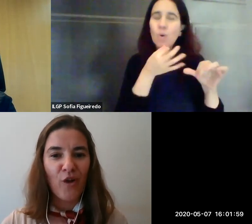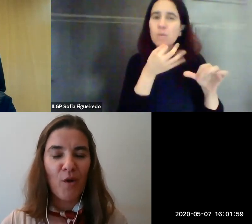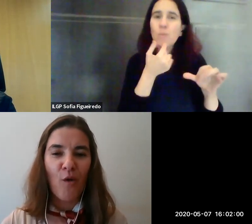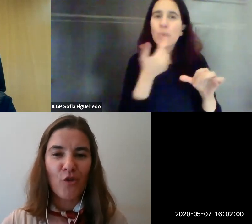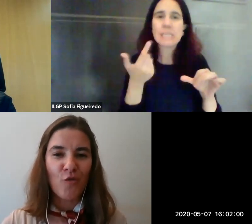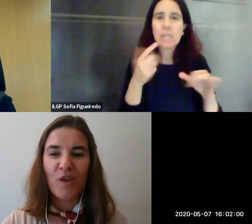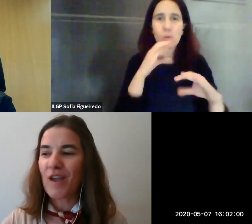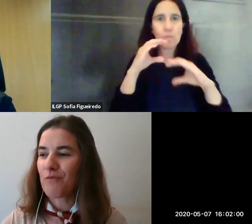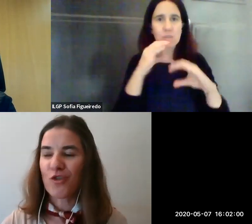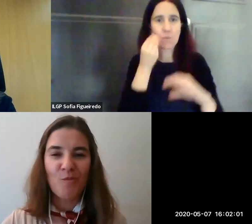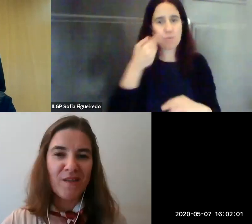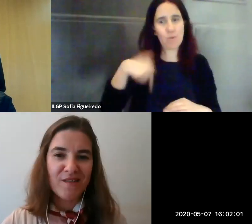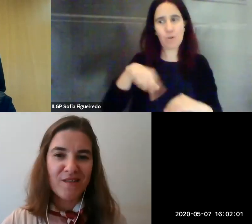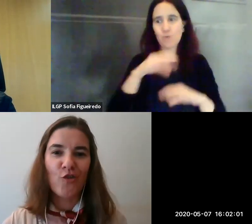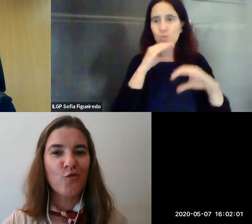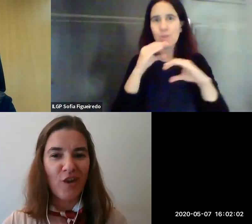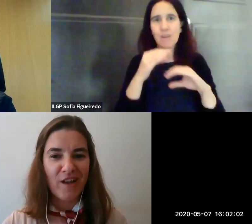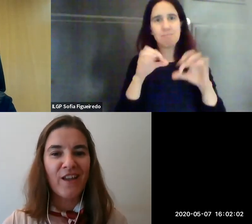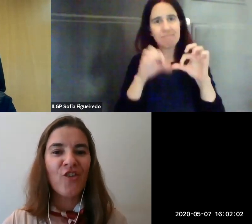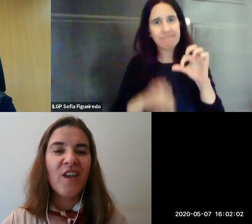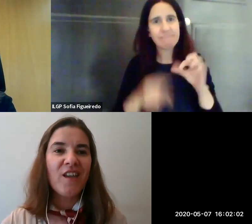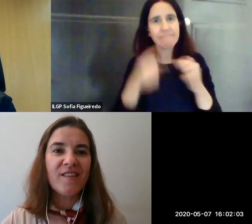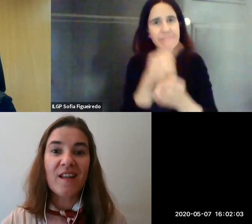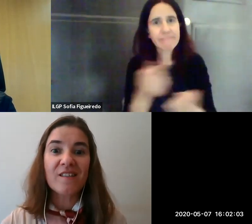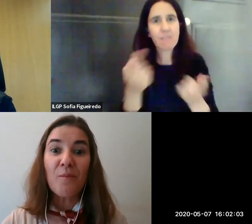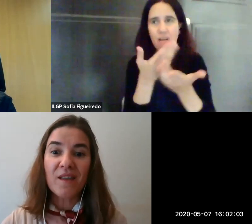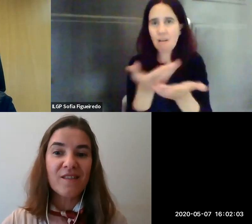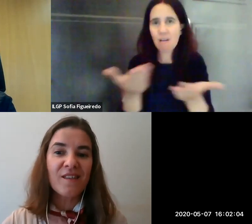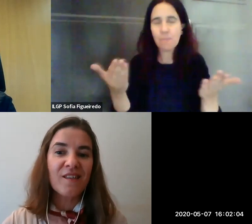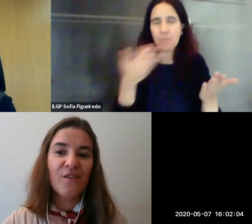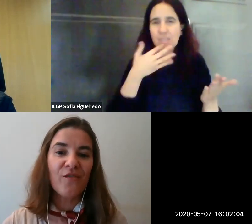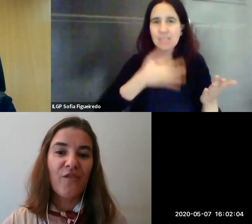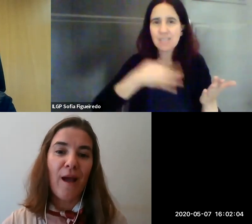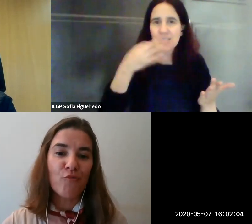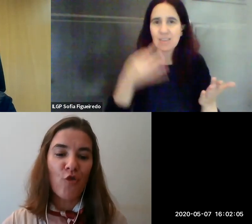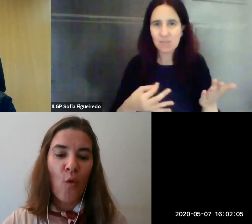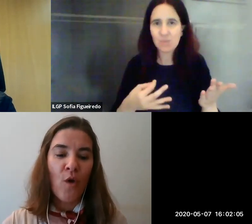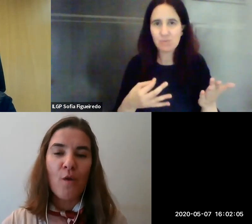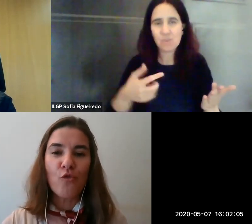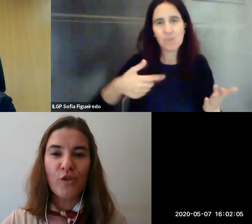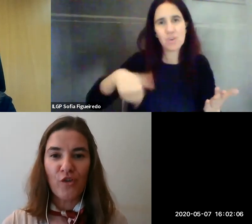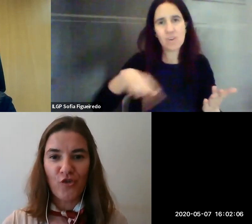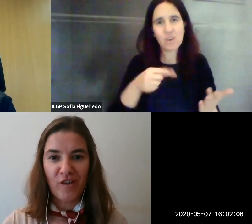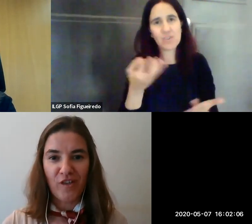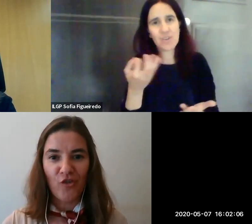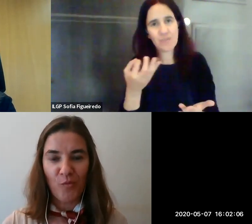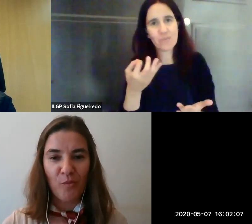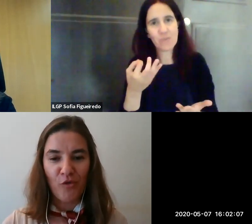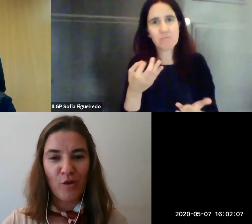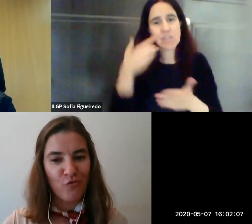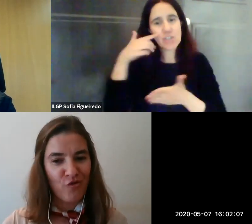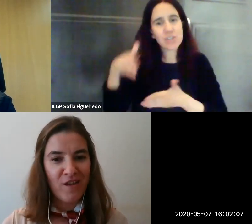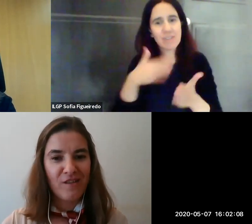da forma como nós comunicamos, das mensagens, dos canais, e certamente ficamos com muitas estratégias